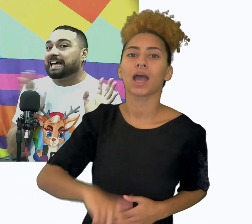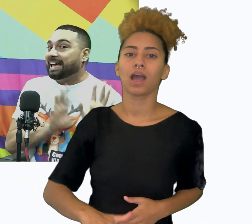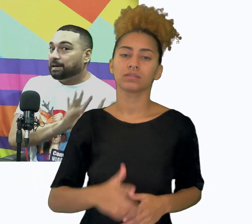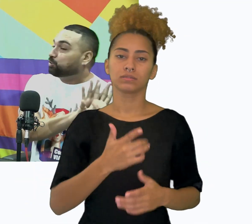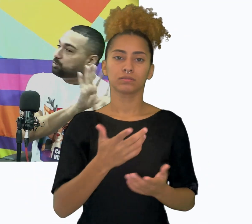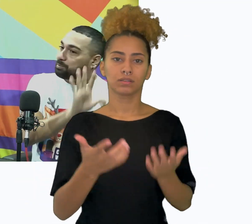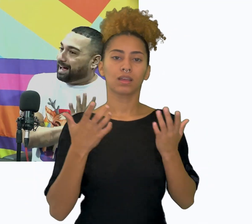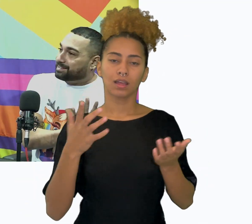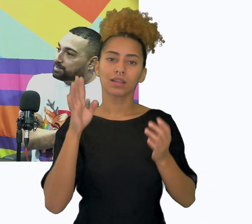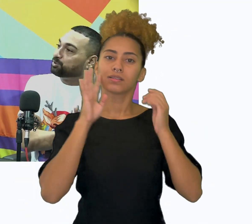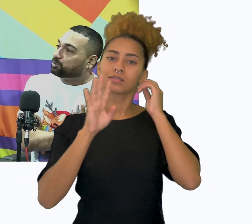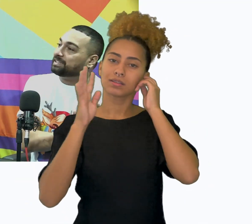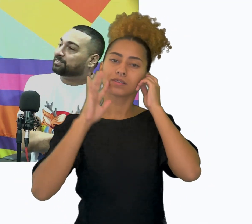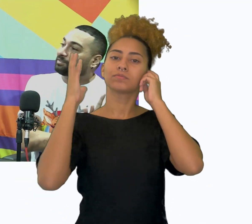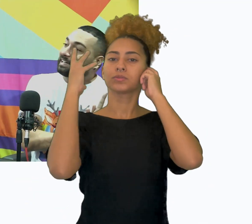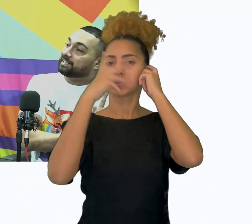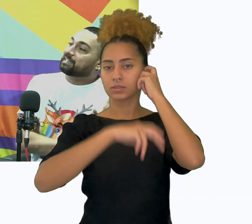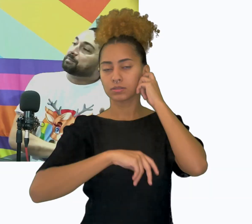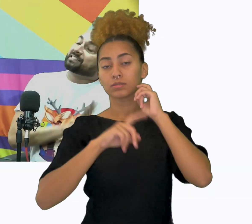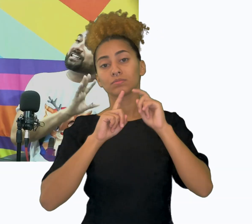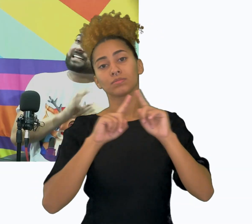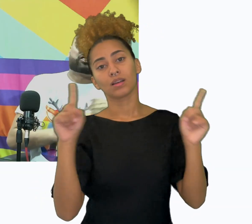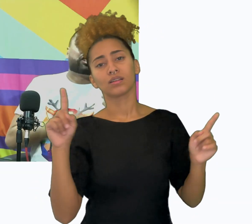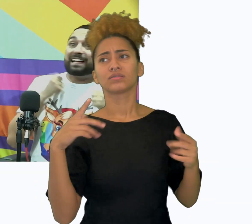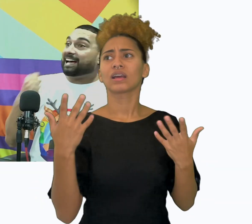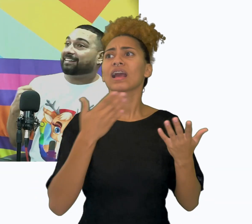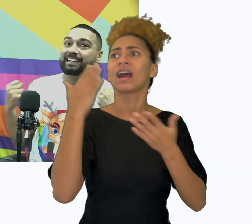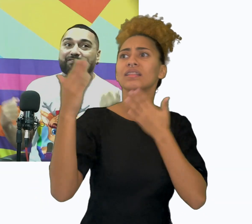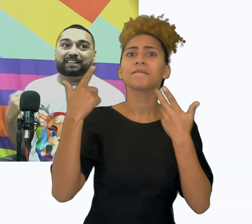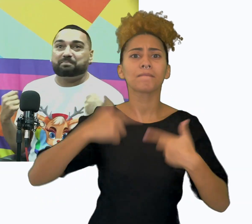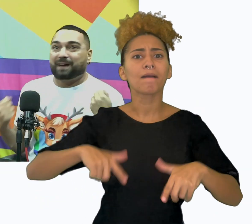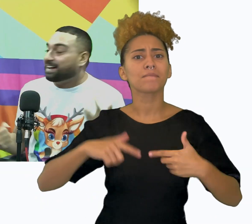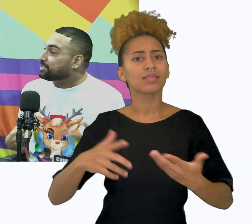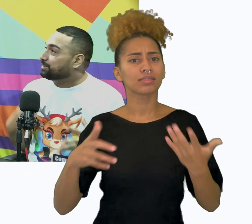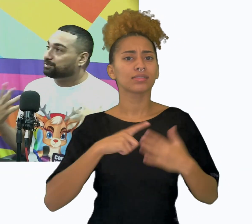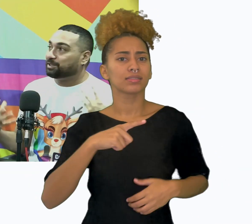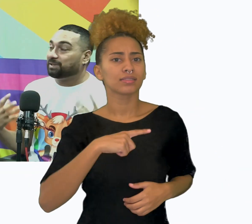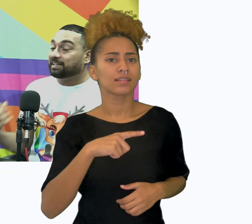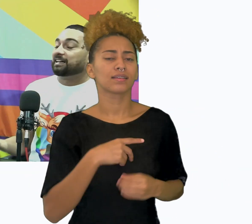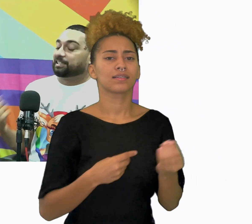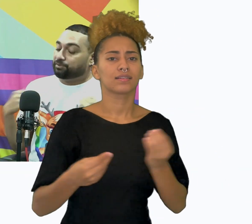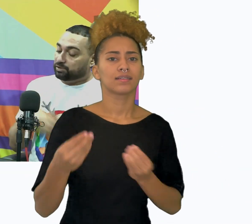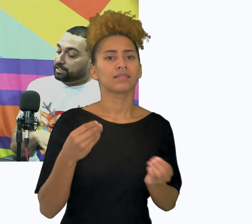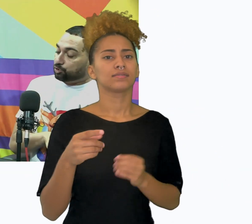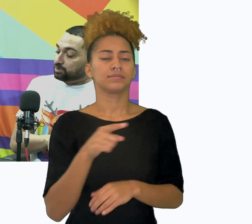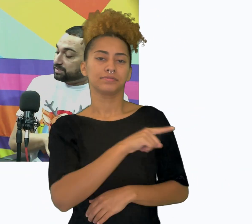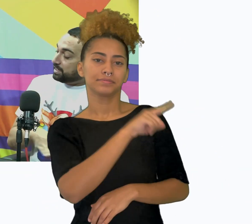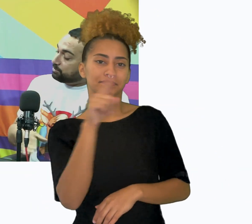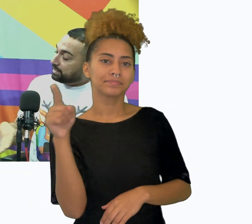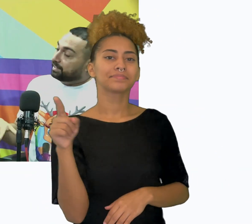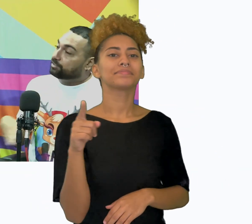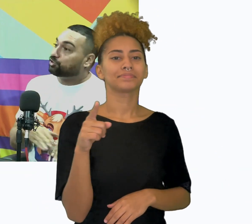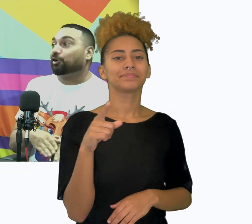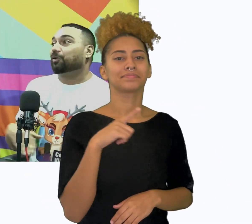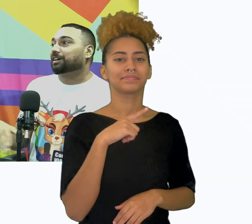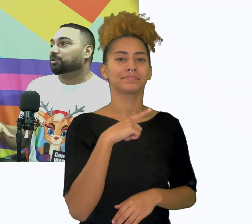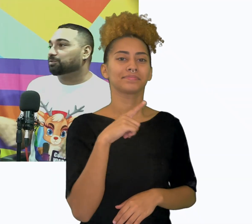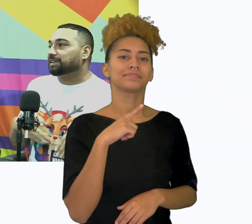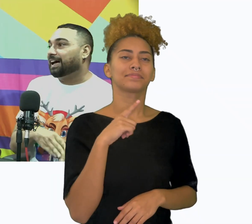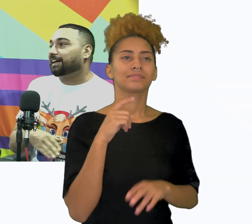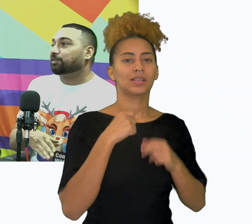demais. Era muito massa, muito lindo, né? Mas aí a gente, cadê? Vai ter mais, vai não sei o quê. E vocês trouxeram aquela